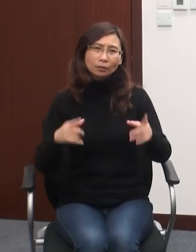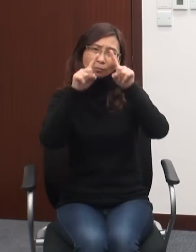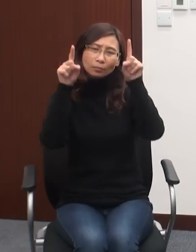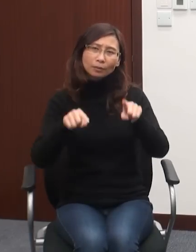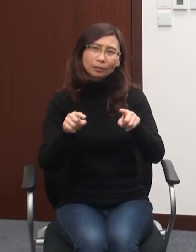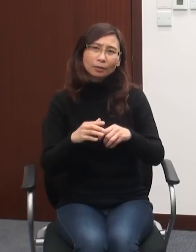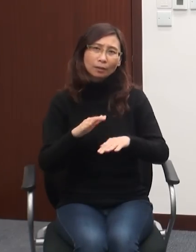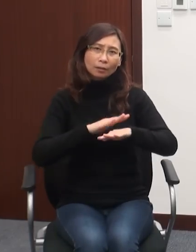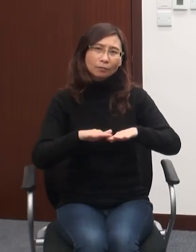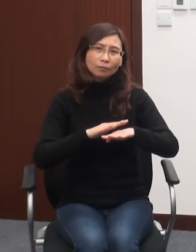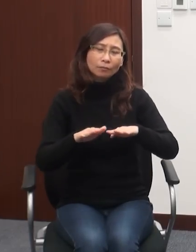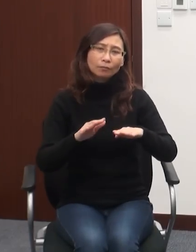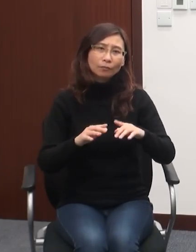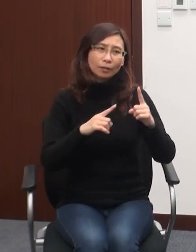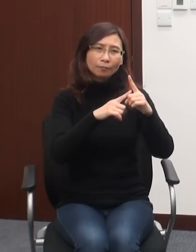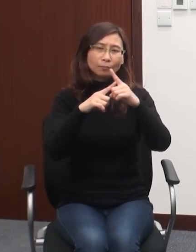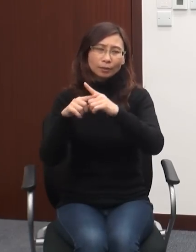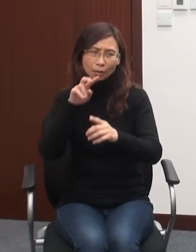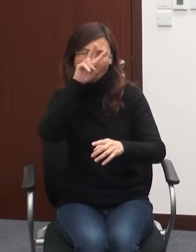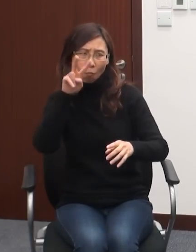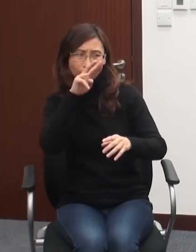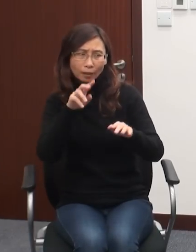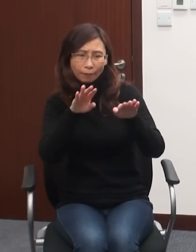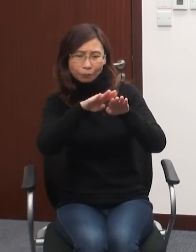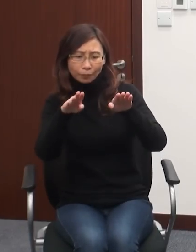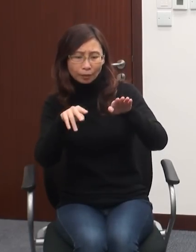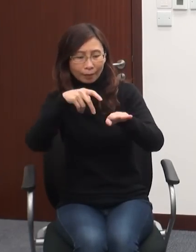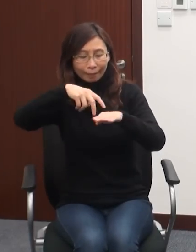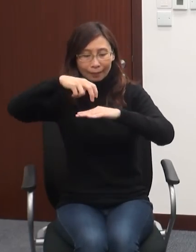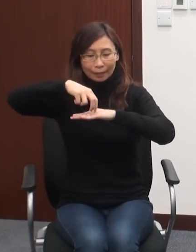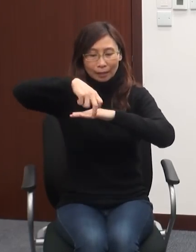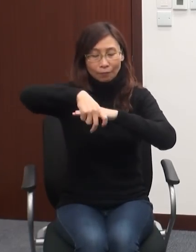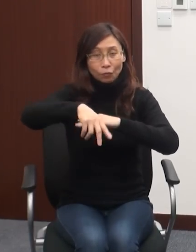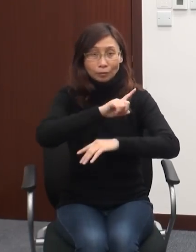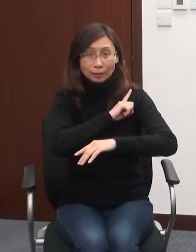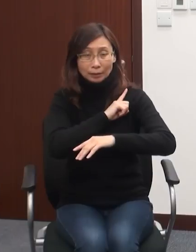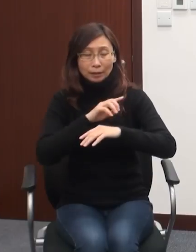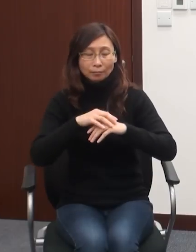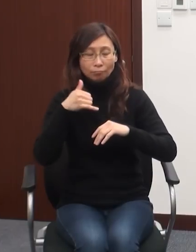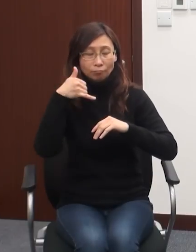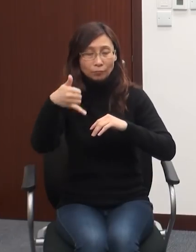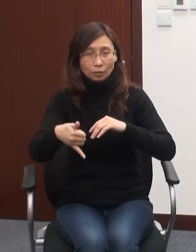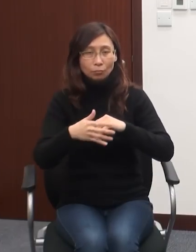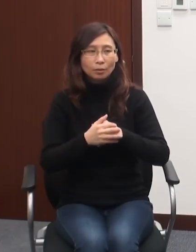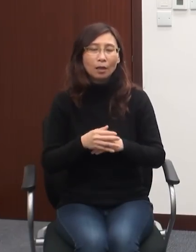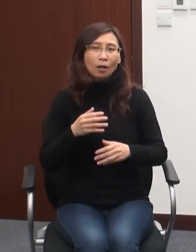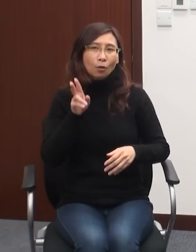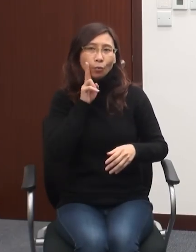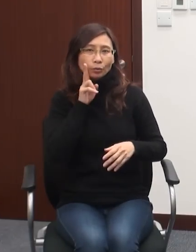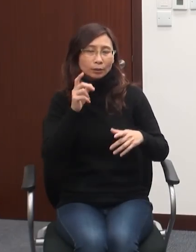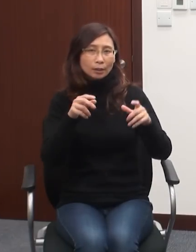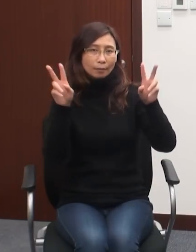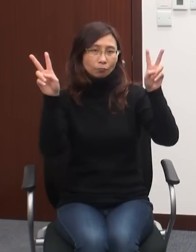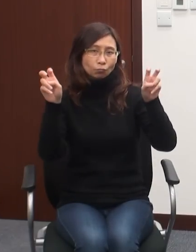係泛民主派似乎係喺度揾緊個台階俾自己入位喎。譬如間公民推薦啊，或者